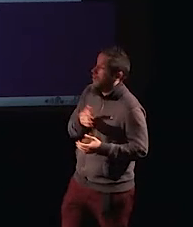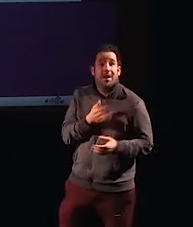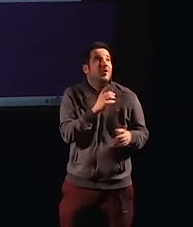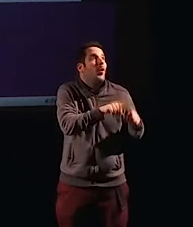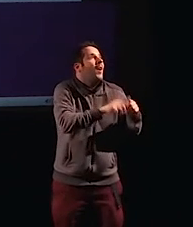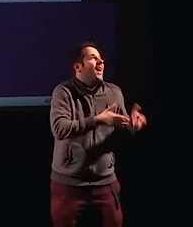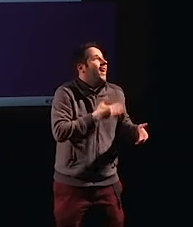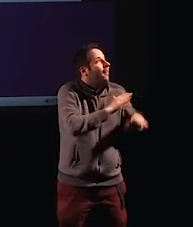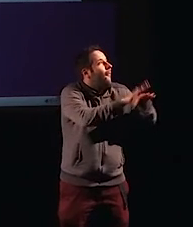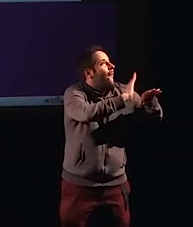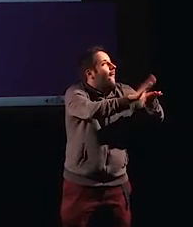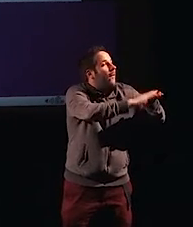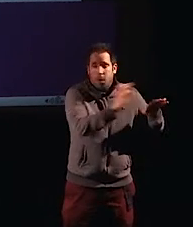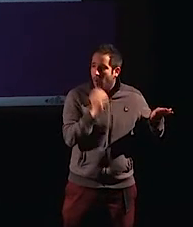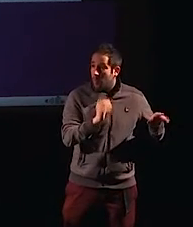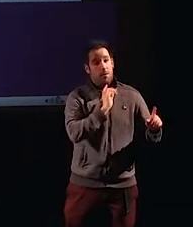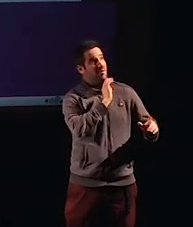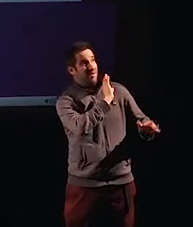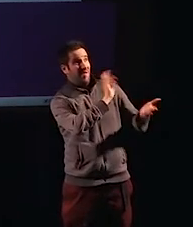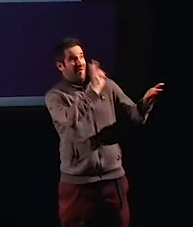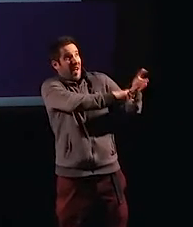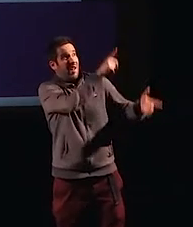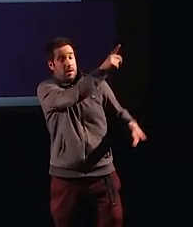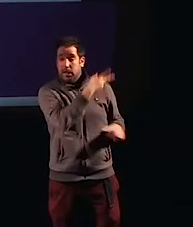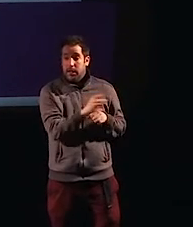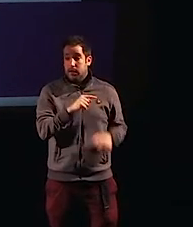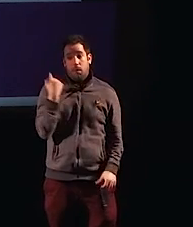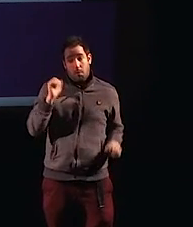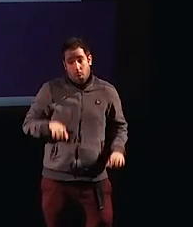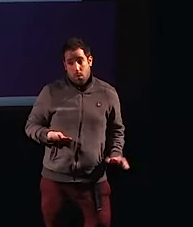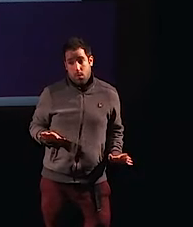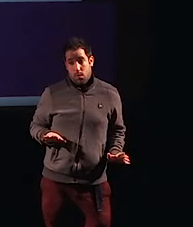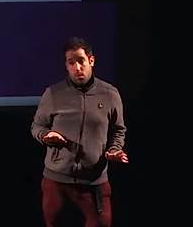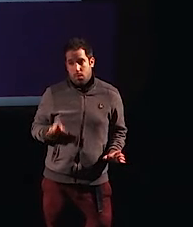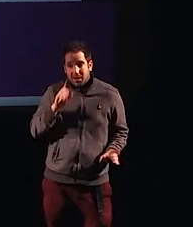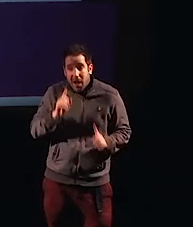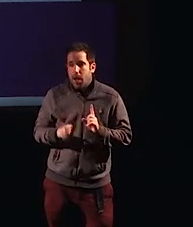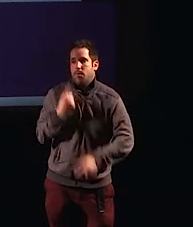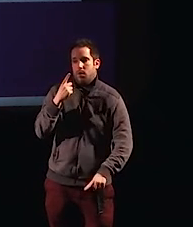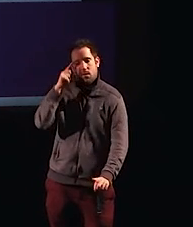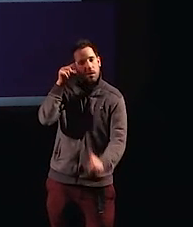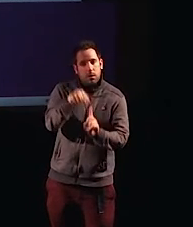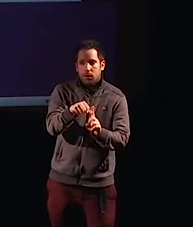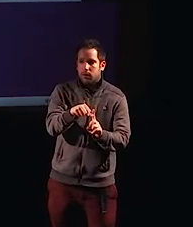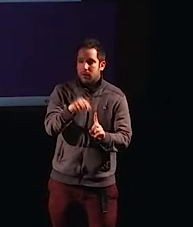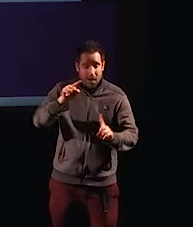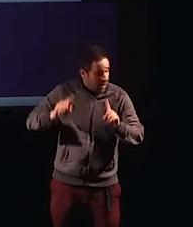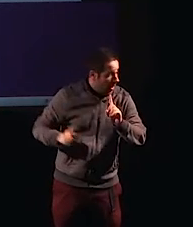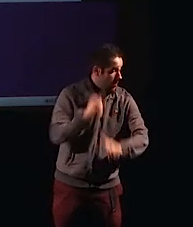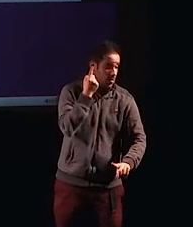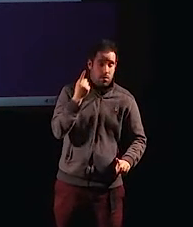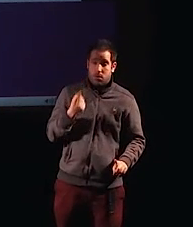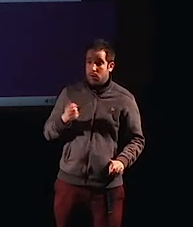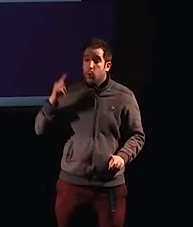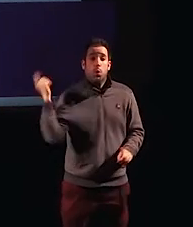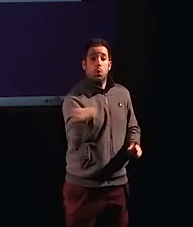pas. Mais cette mission socratienne de lui dire le vrai, parce que c'est important, c'est suprêmement important, en fait c'est